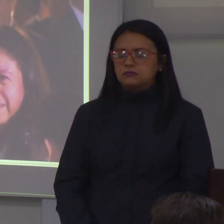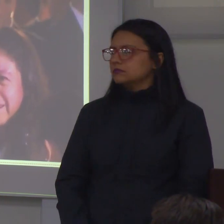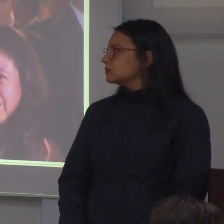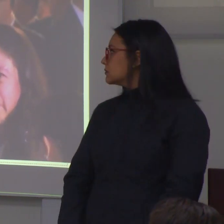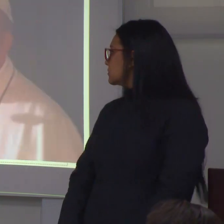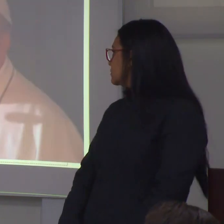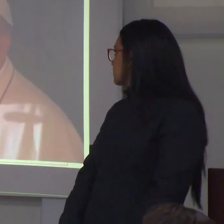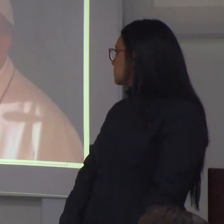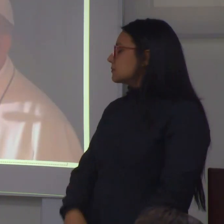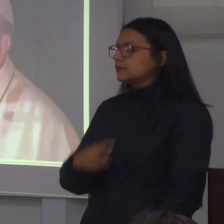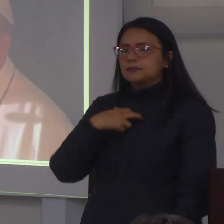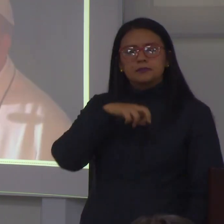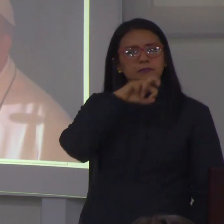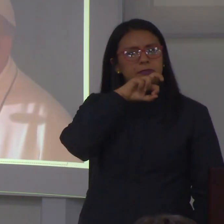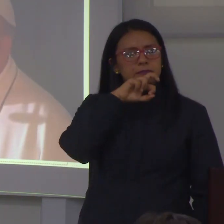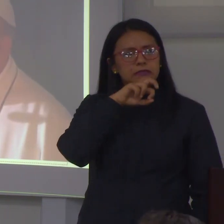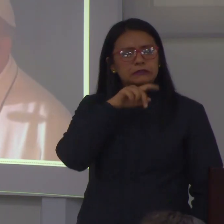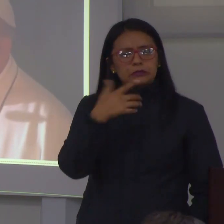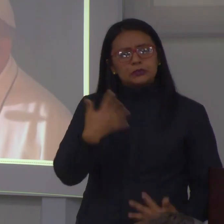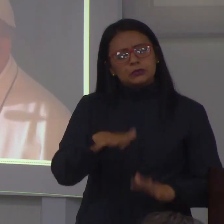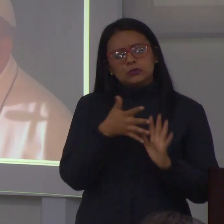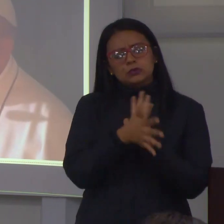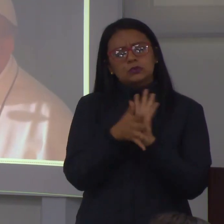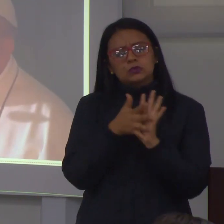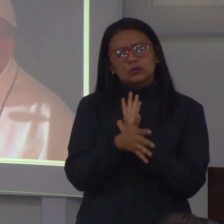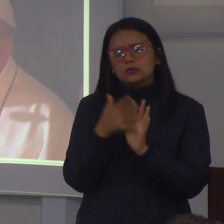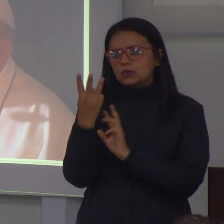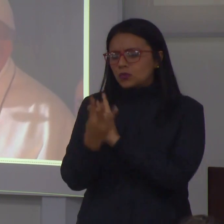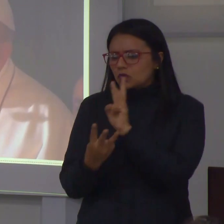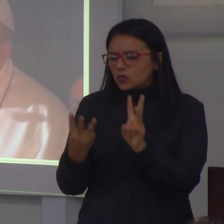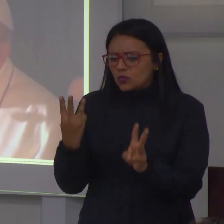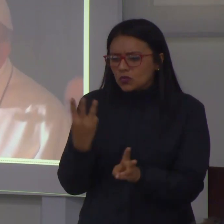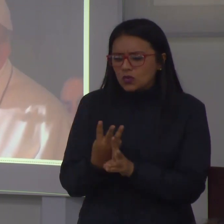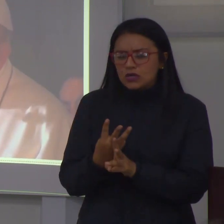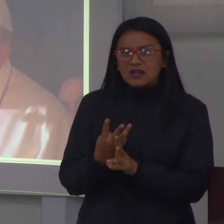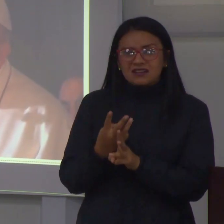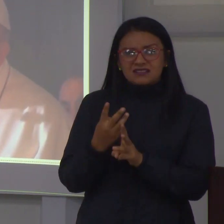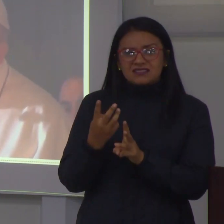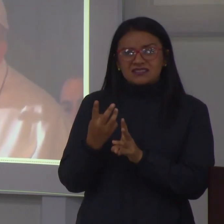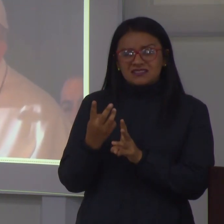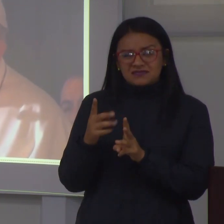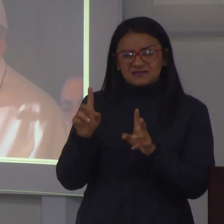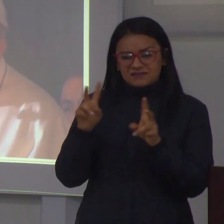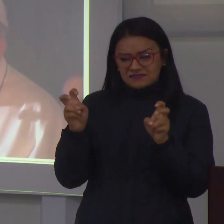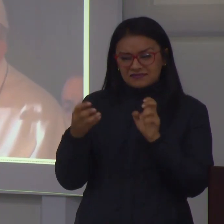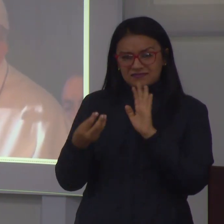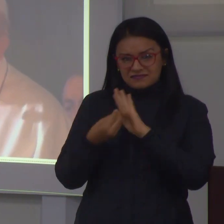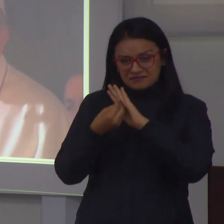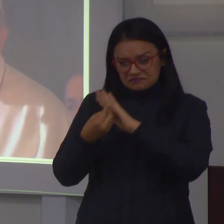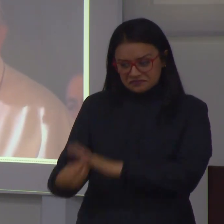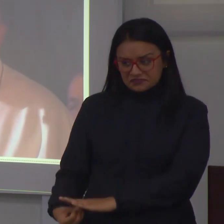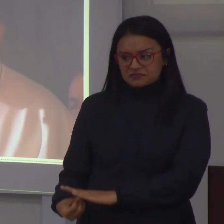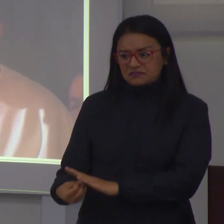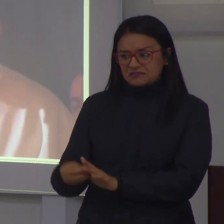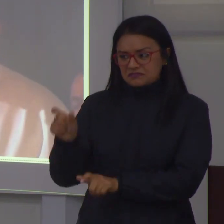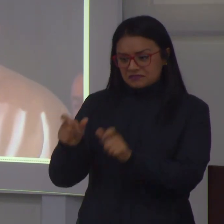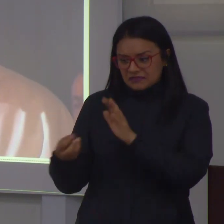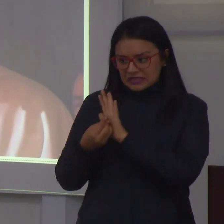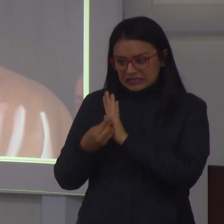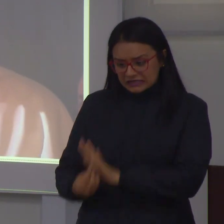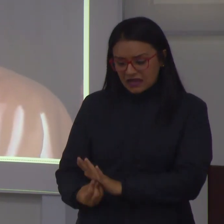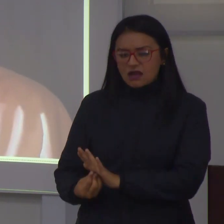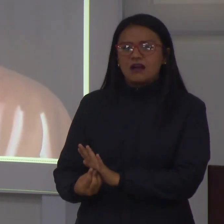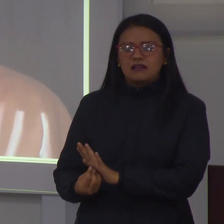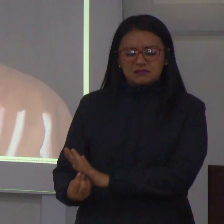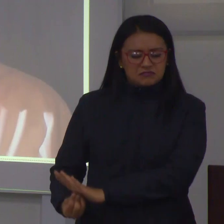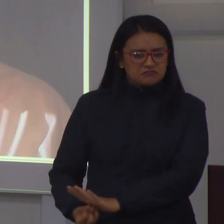Todo esto es un mensaje. Un mundo en el la vulnerabilidad sea